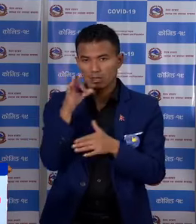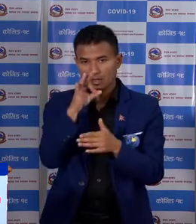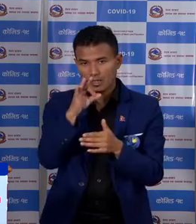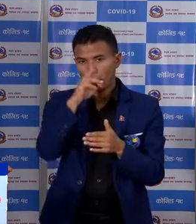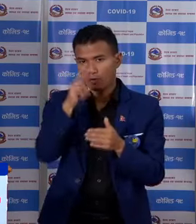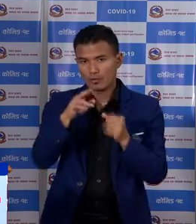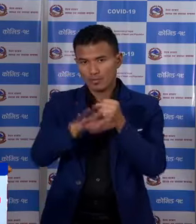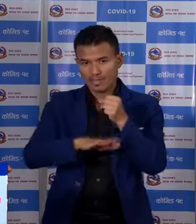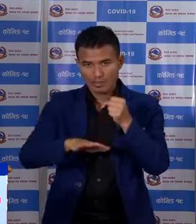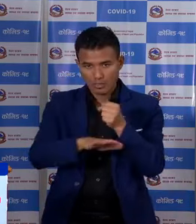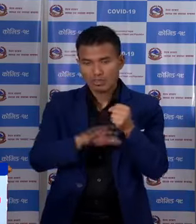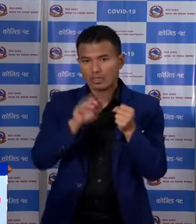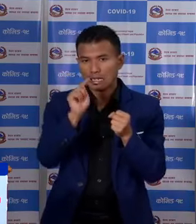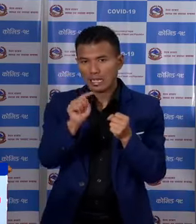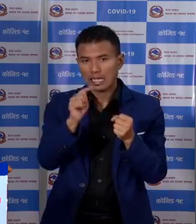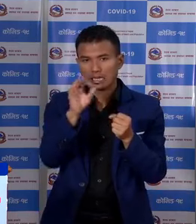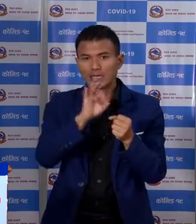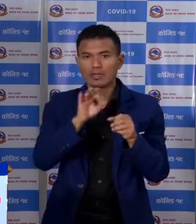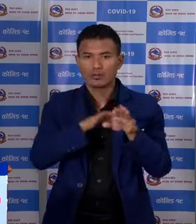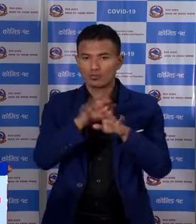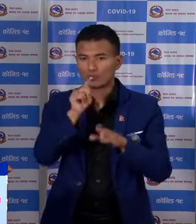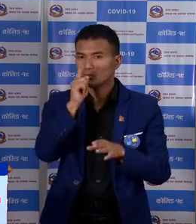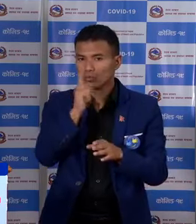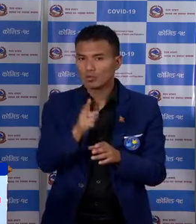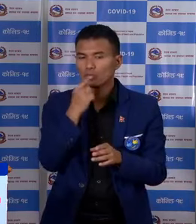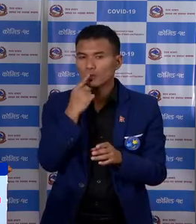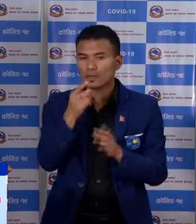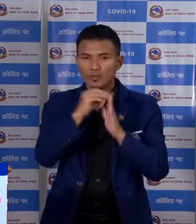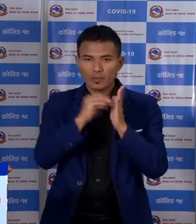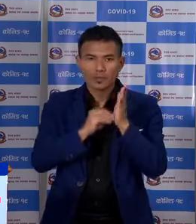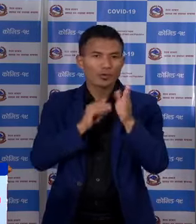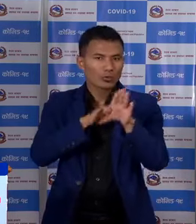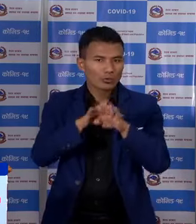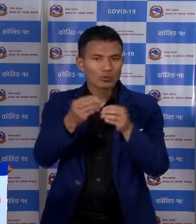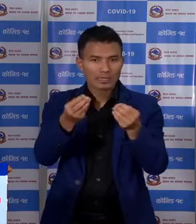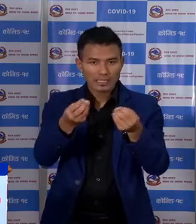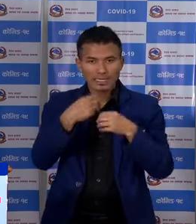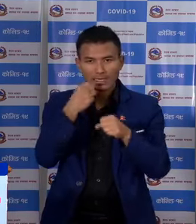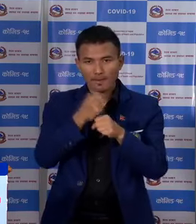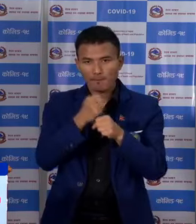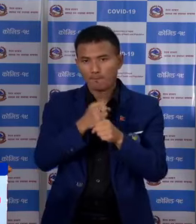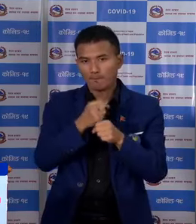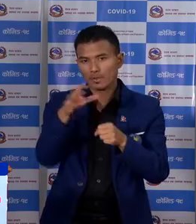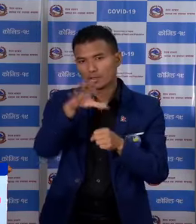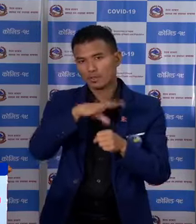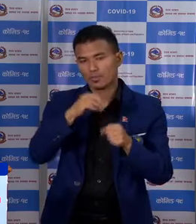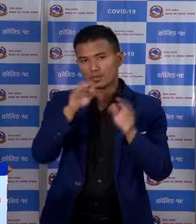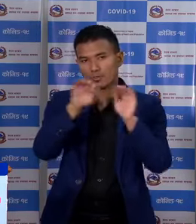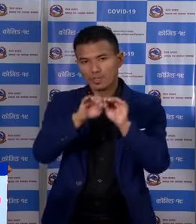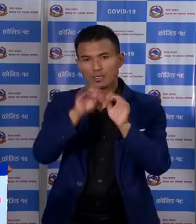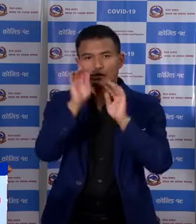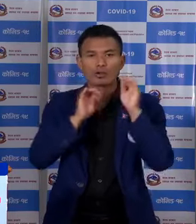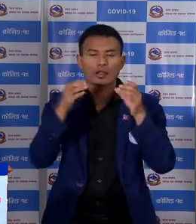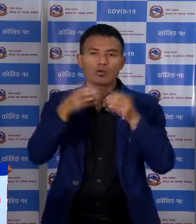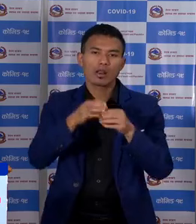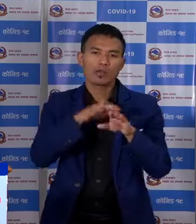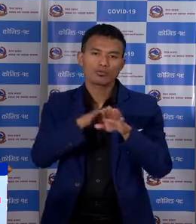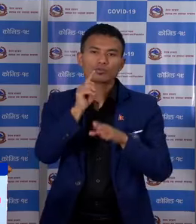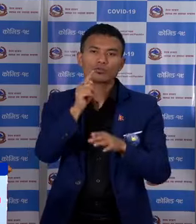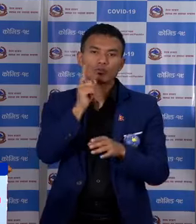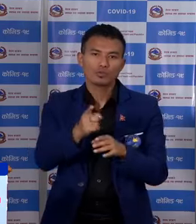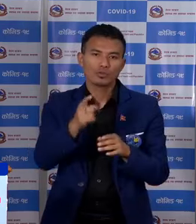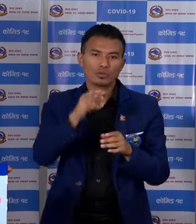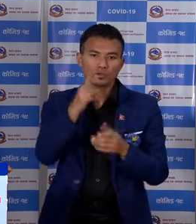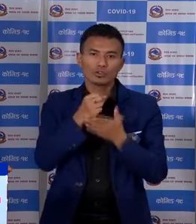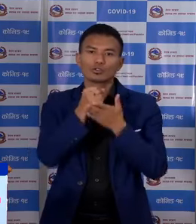मातावत का निकाय हर को हो वने विवरन हरू दिने काम हामी सम्मधित सरोकारवाला हर को हो